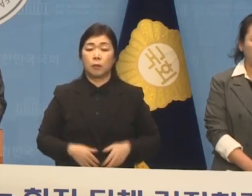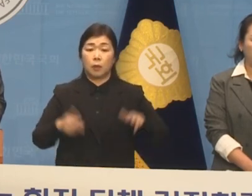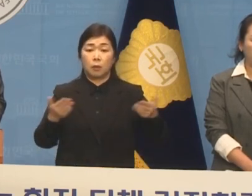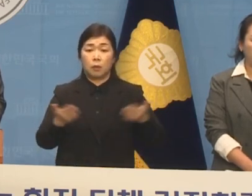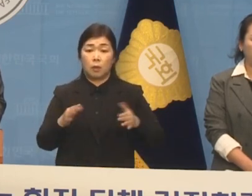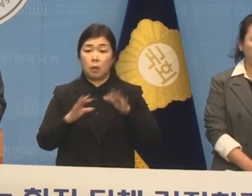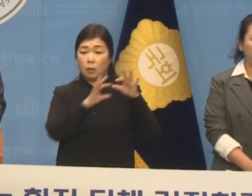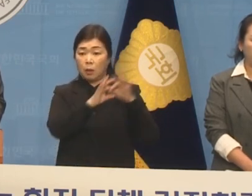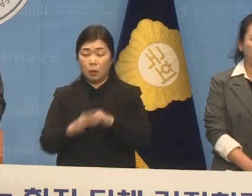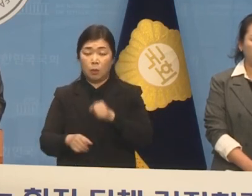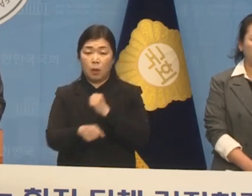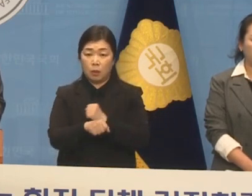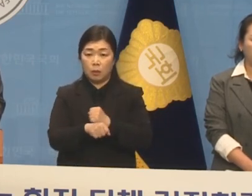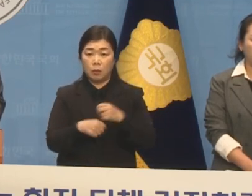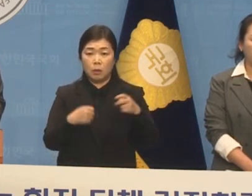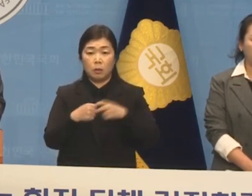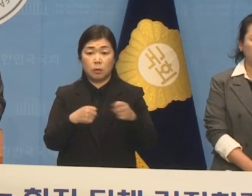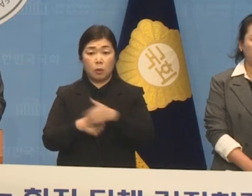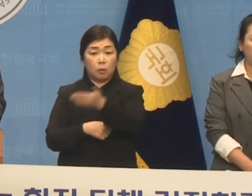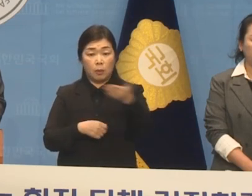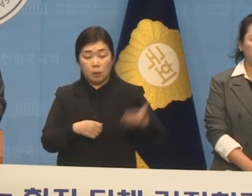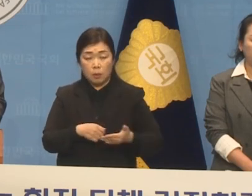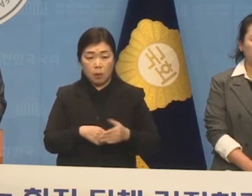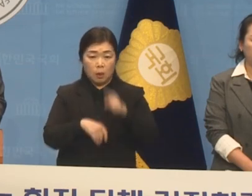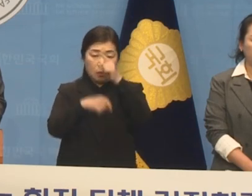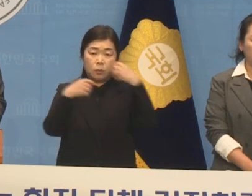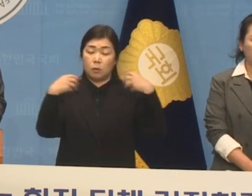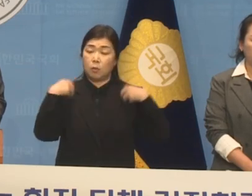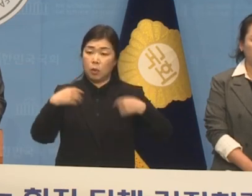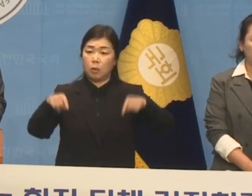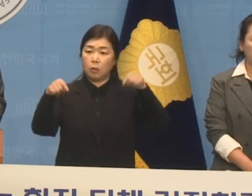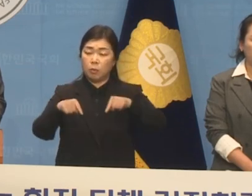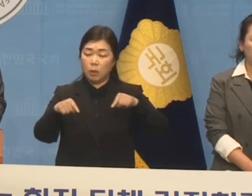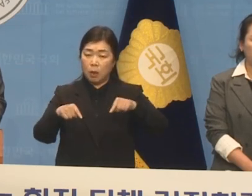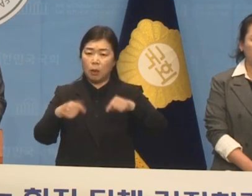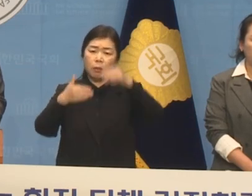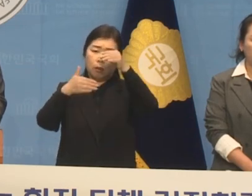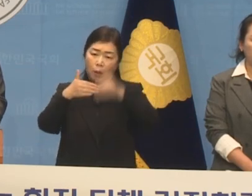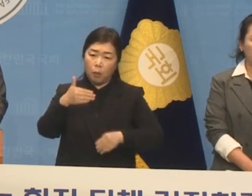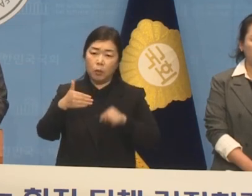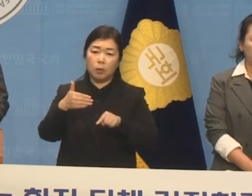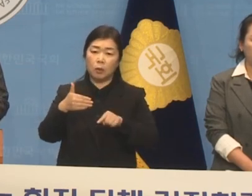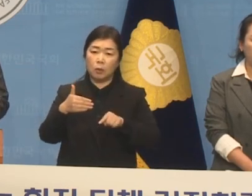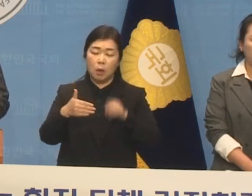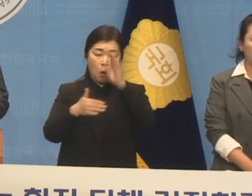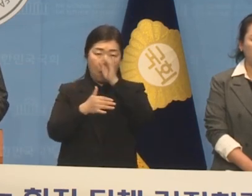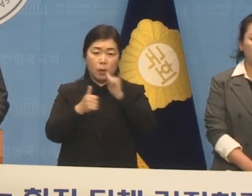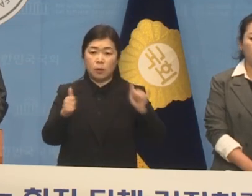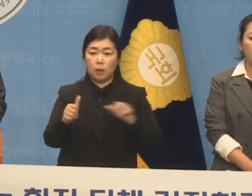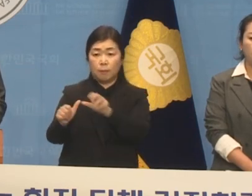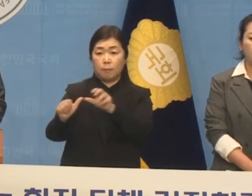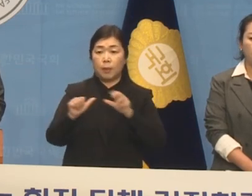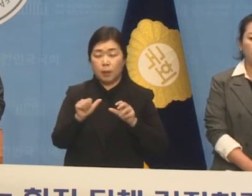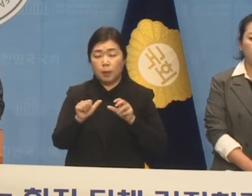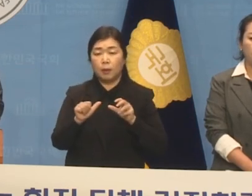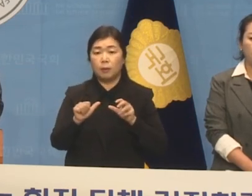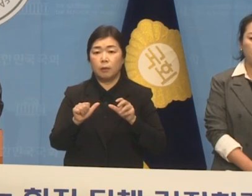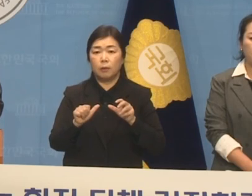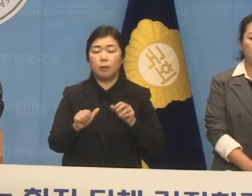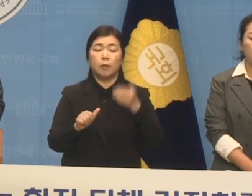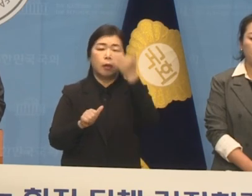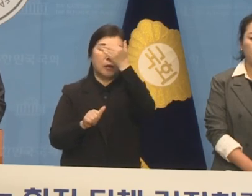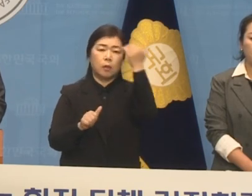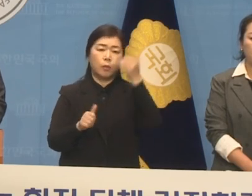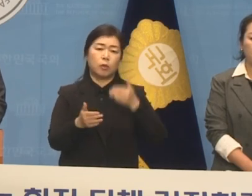현업을 영위하는 의료계에서 정부와 협상할 사안들을 환자들을 볼모로